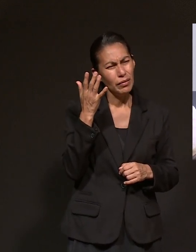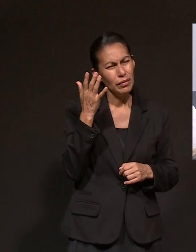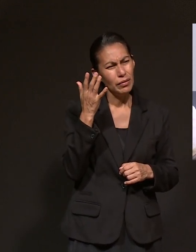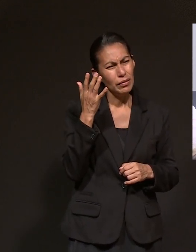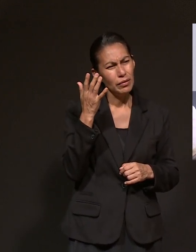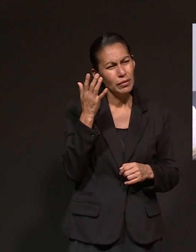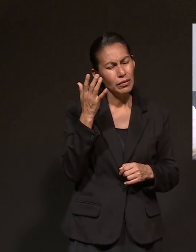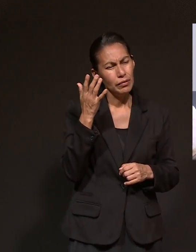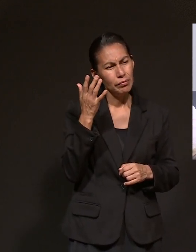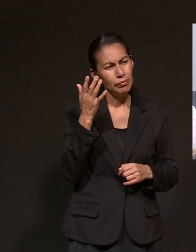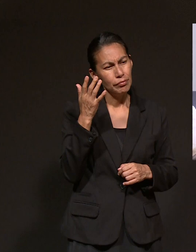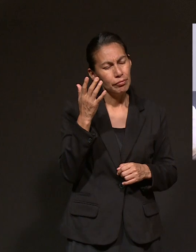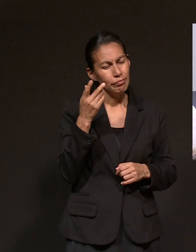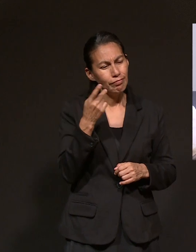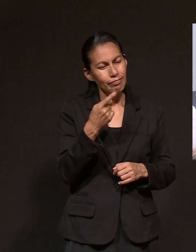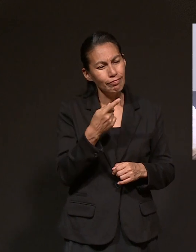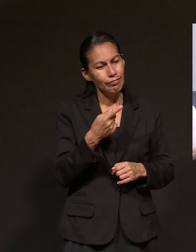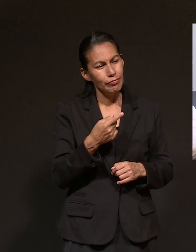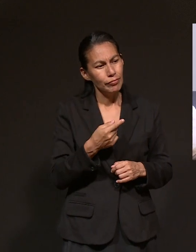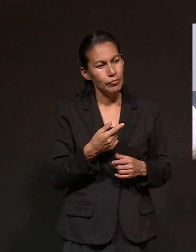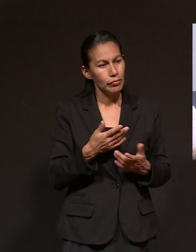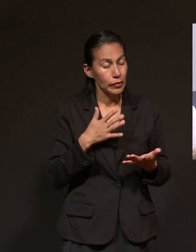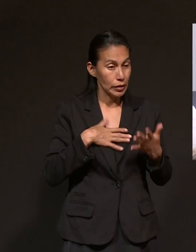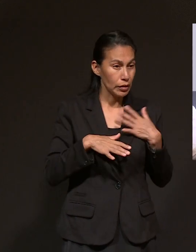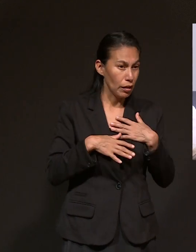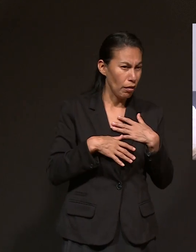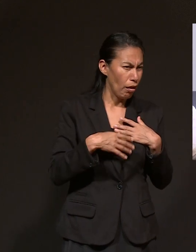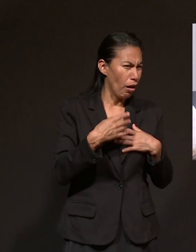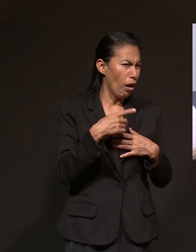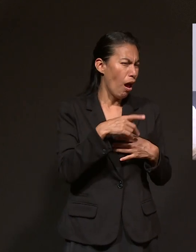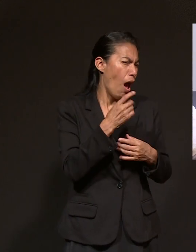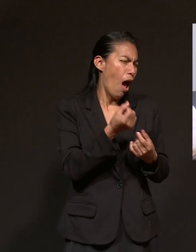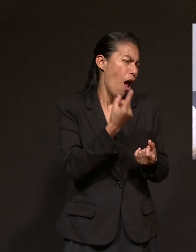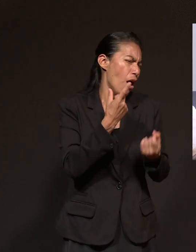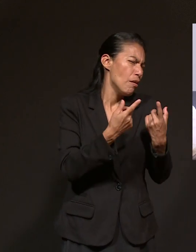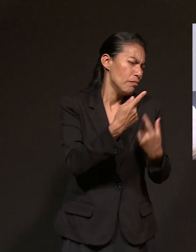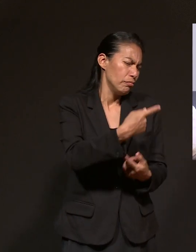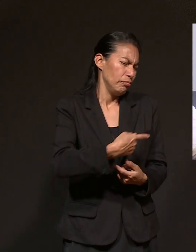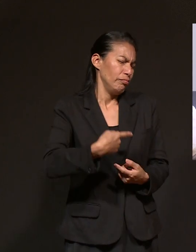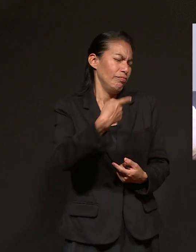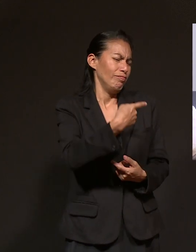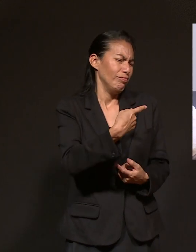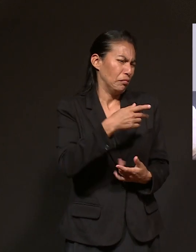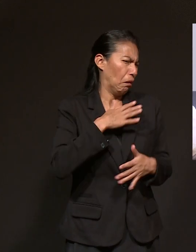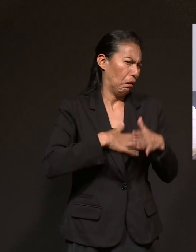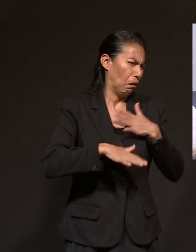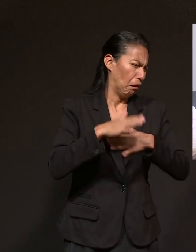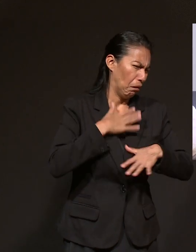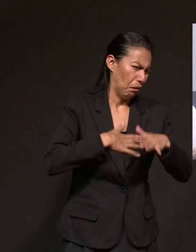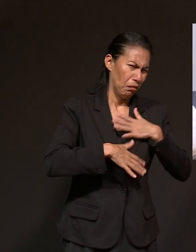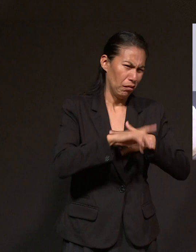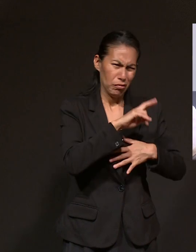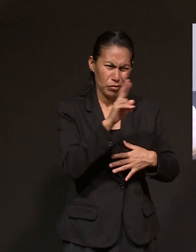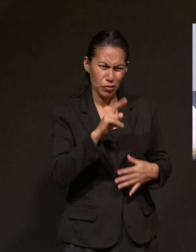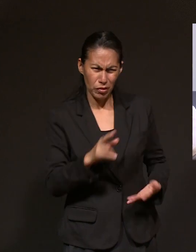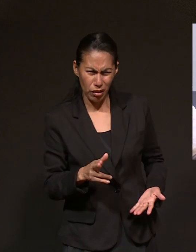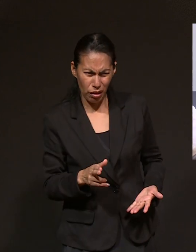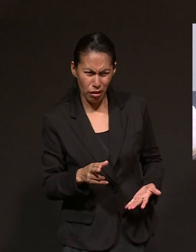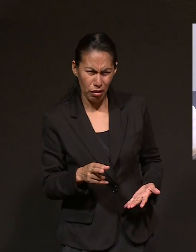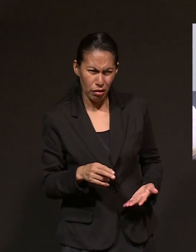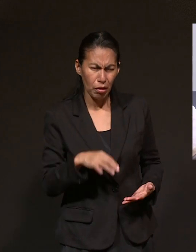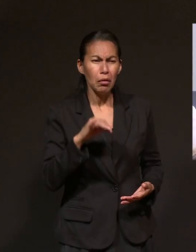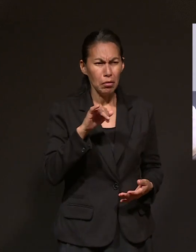preguntaban, oye, tú nunca te cansas. Claro, sí me canso, pero es que